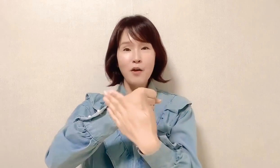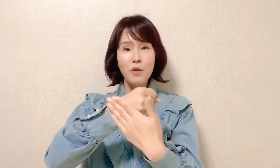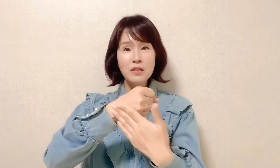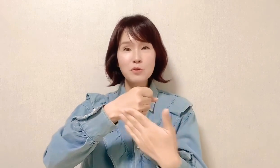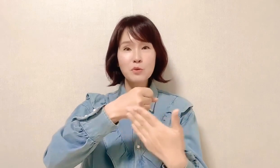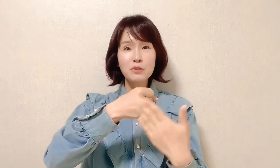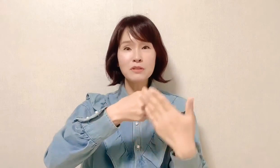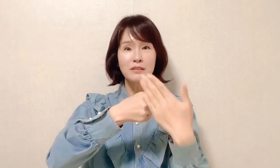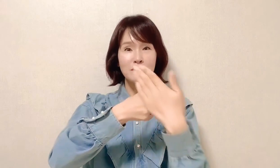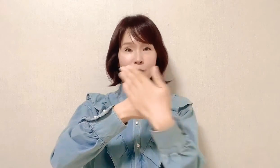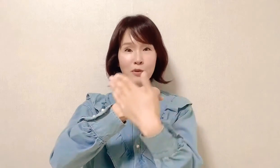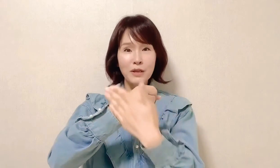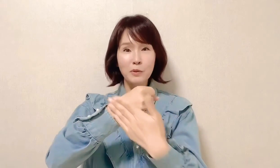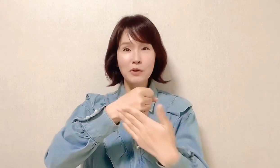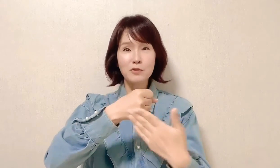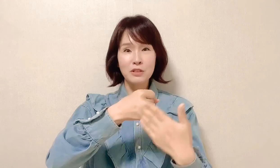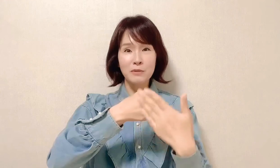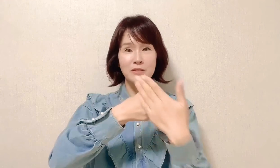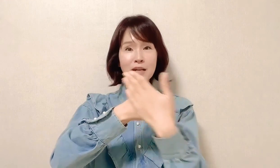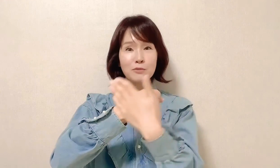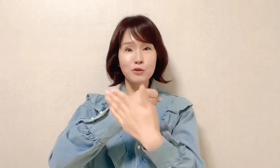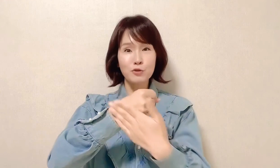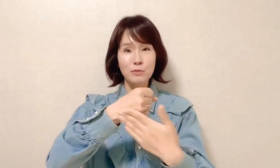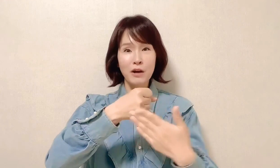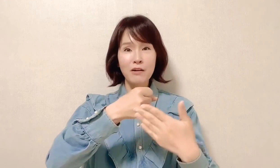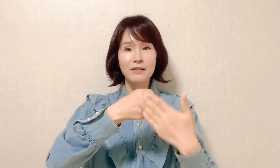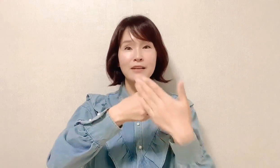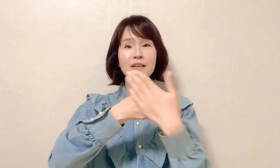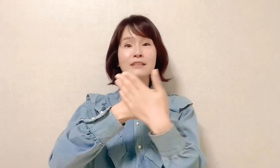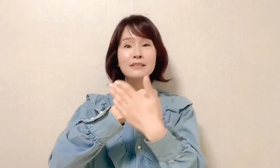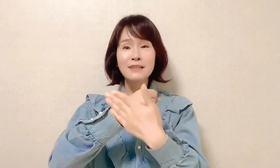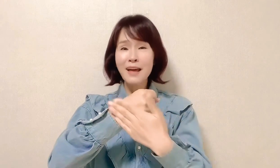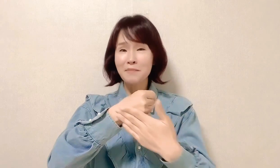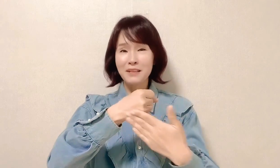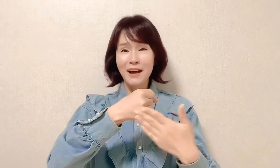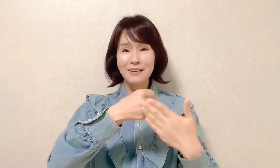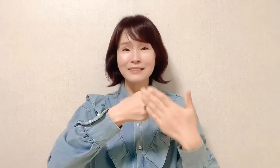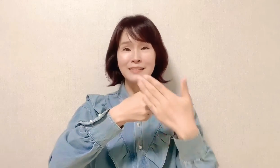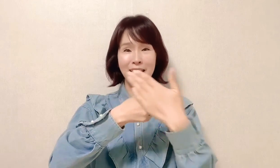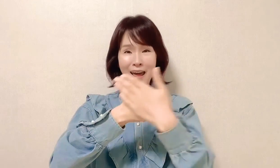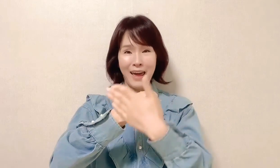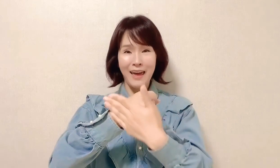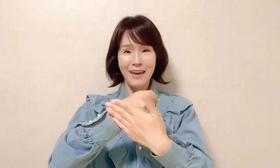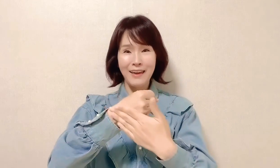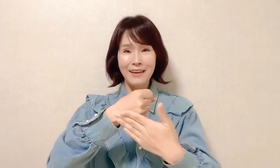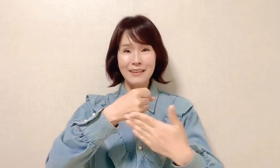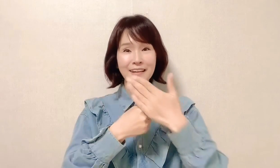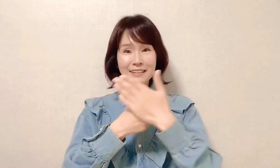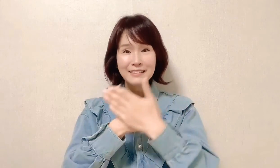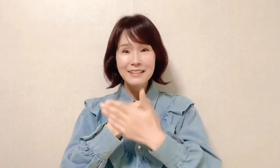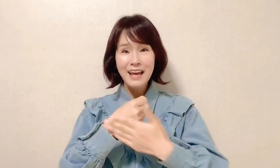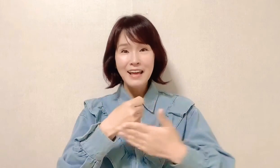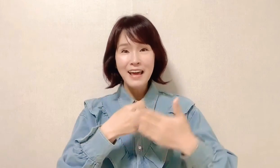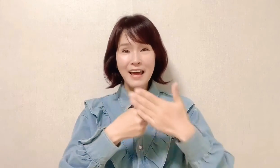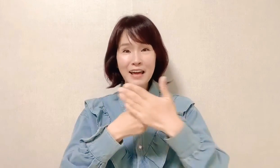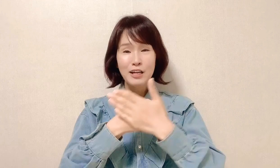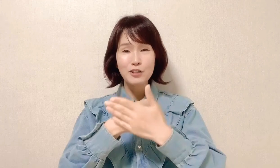왼손 손등을 이렇게 돌려주시면, 쓰다듬어 주시면 은혜입니다. 은혜. 은혜의